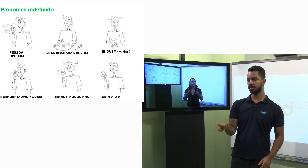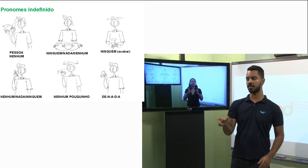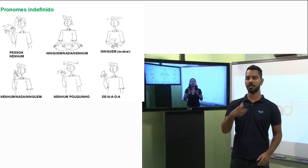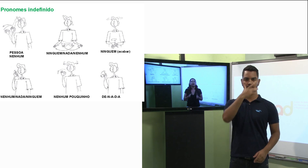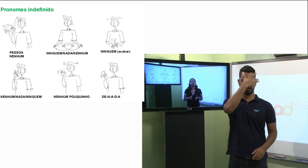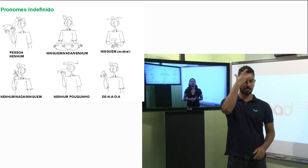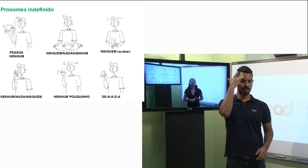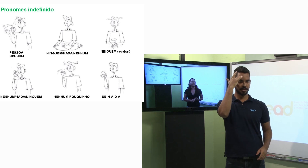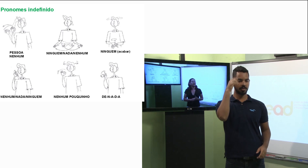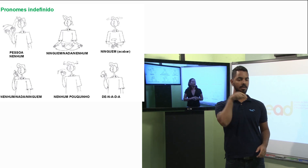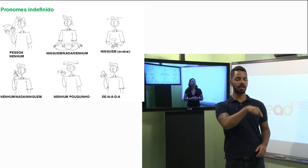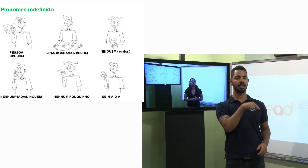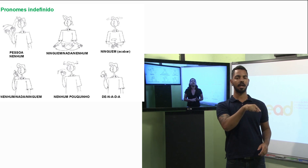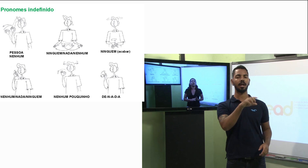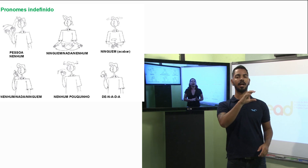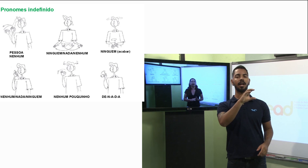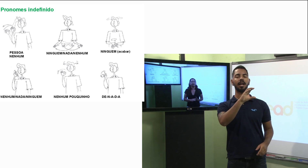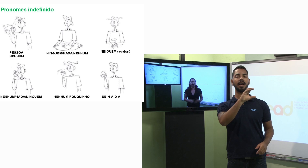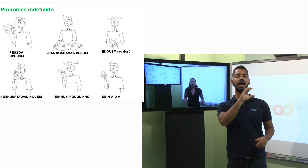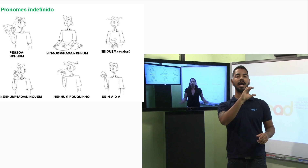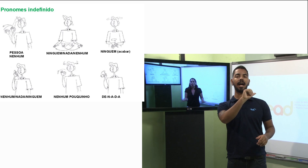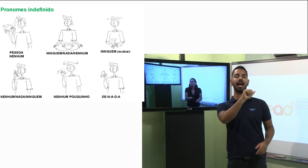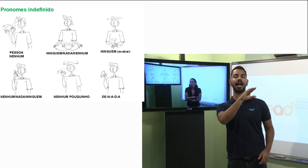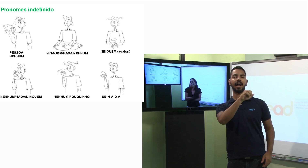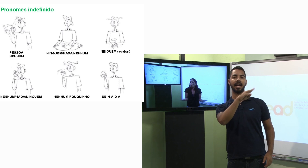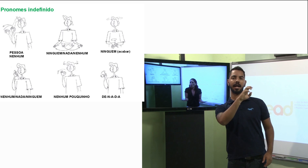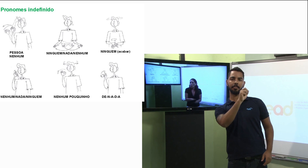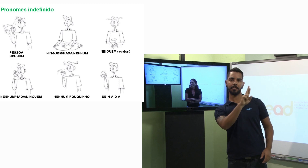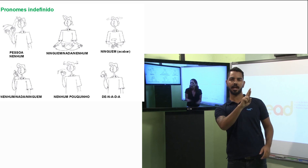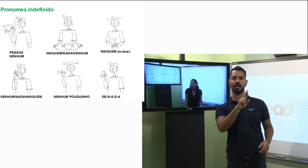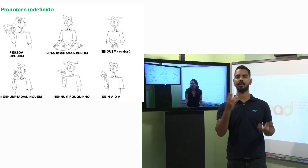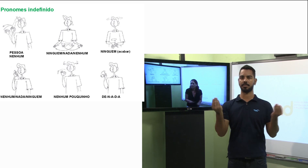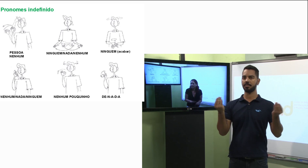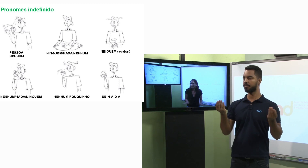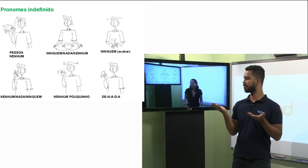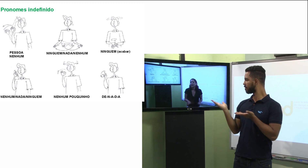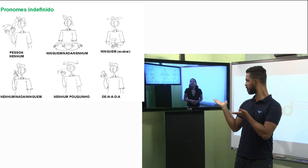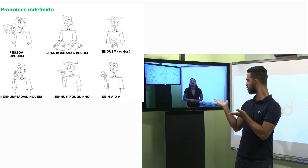acabar, o sinal utilizado é igualzinho ao acabar.